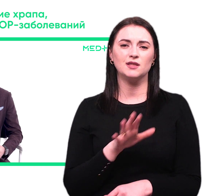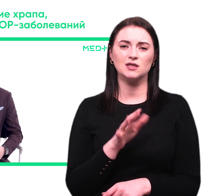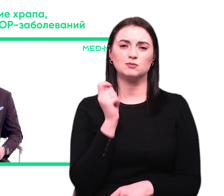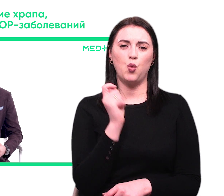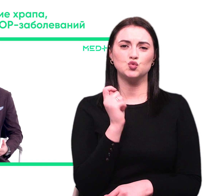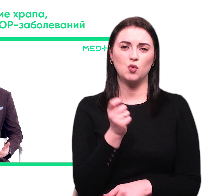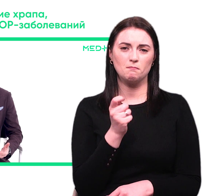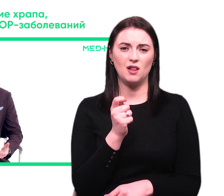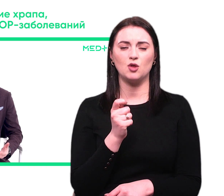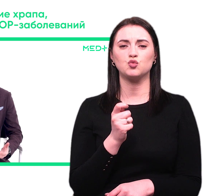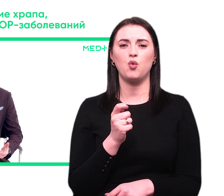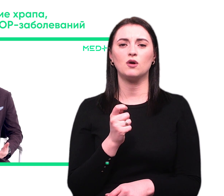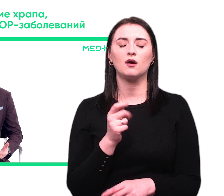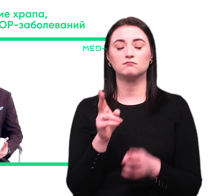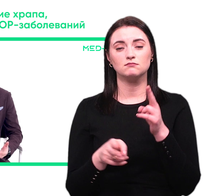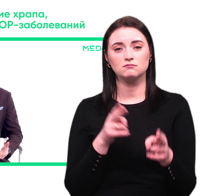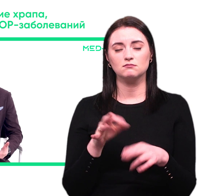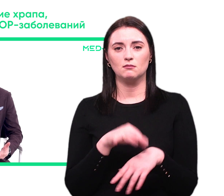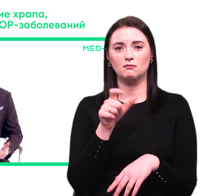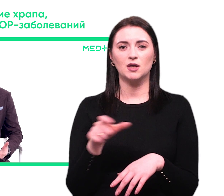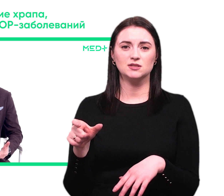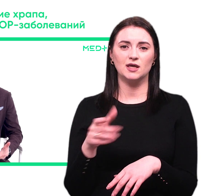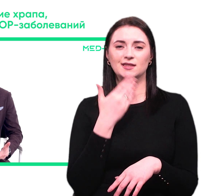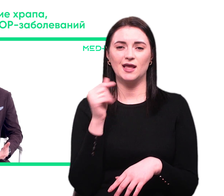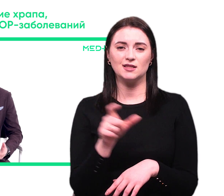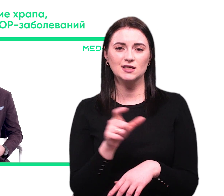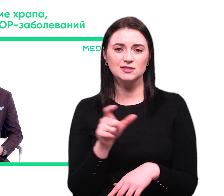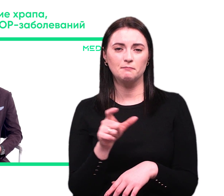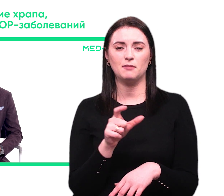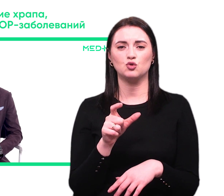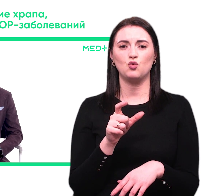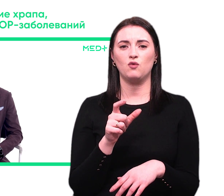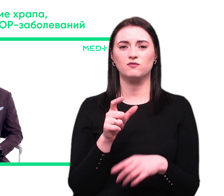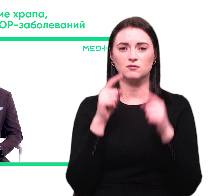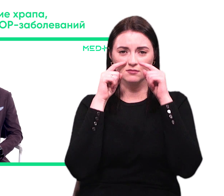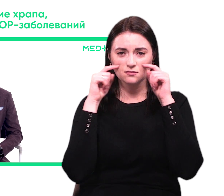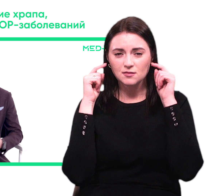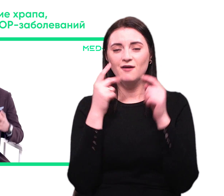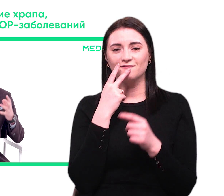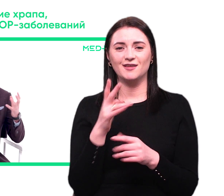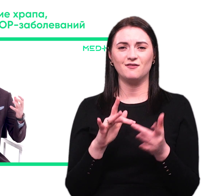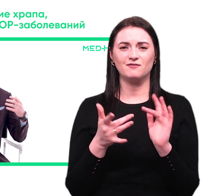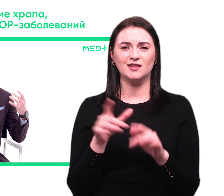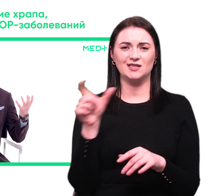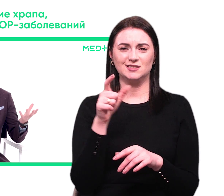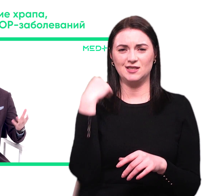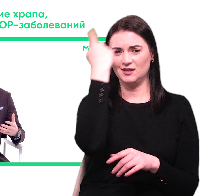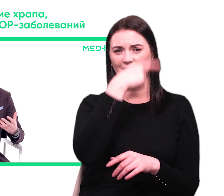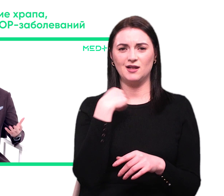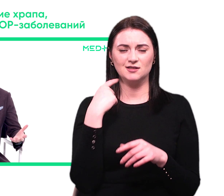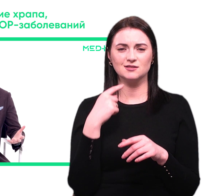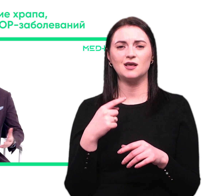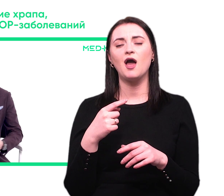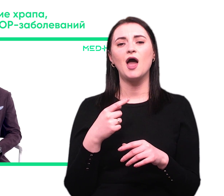молоток, то есть после операции пациента нет синяков, гематом, отеков. То есть все мы привыкли видеть в интернете синие лица с синяками.